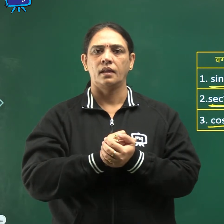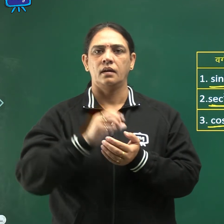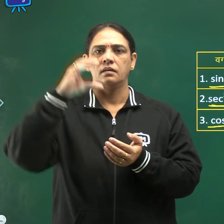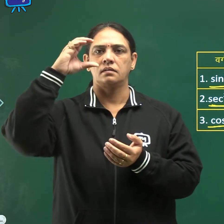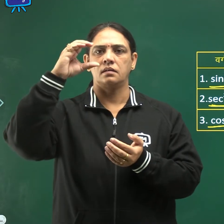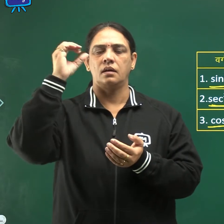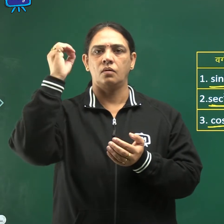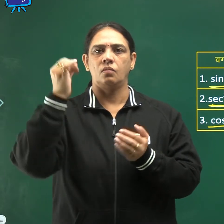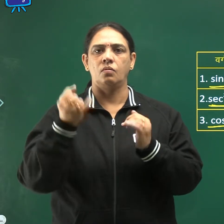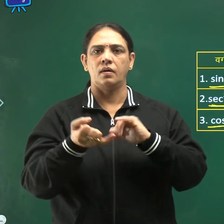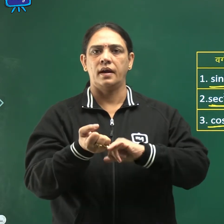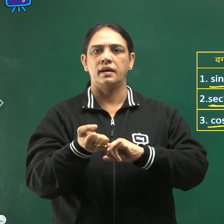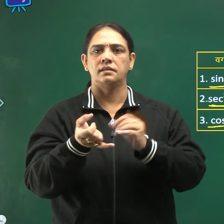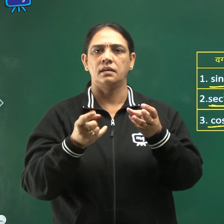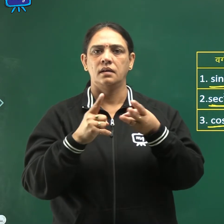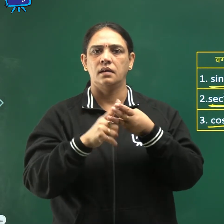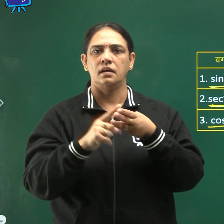कोसेक स्क्वायर थीटा